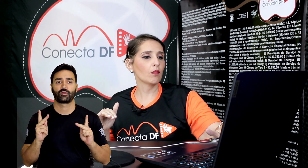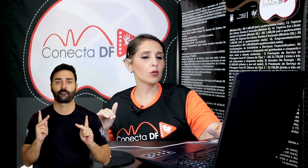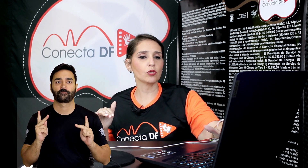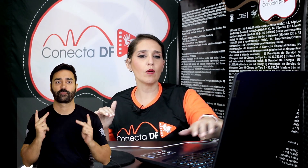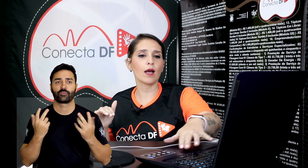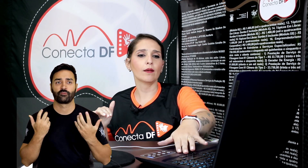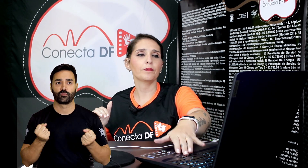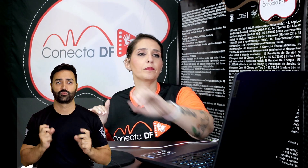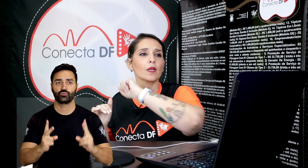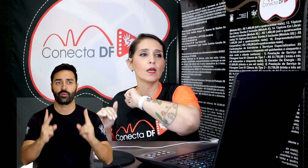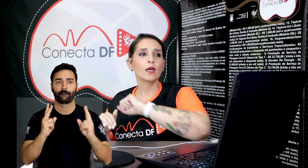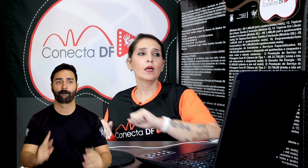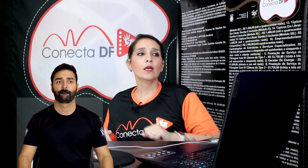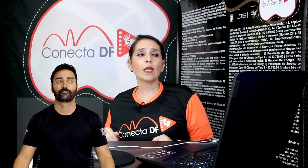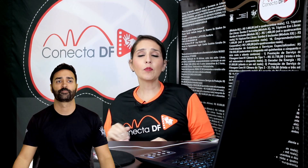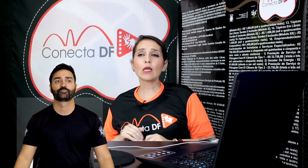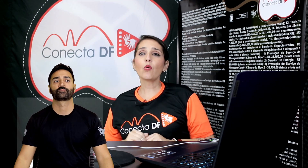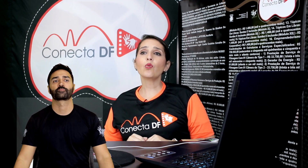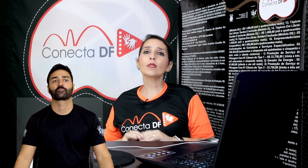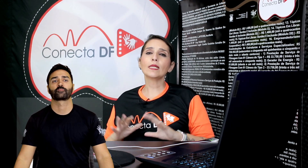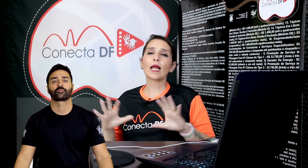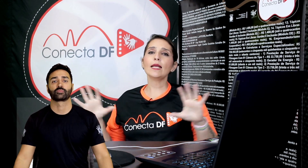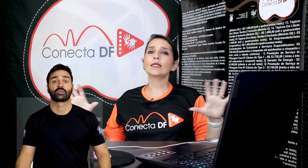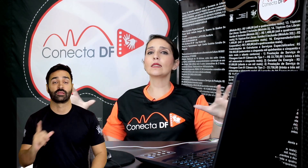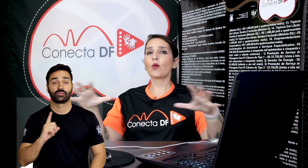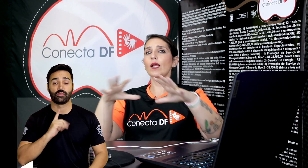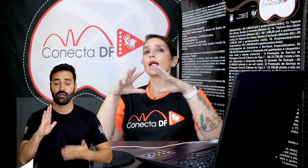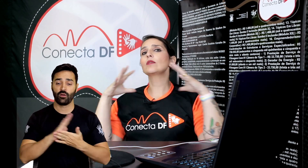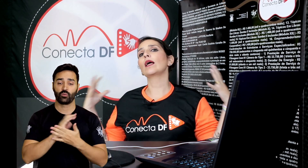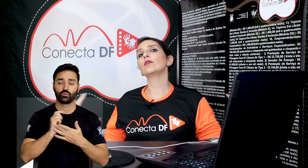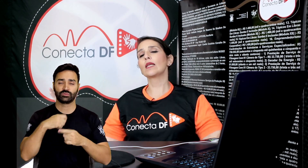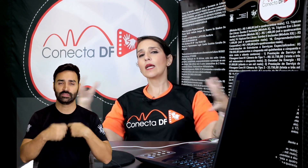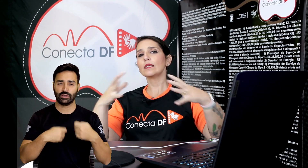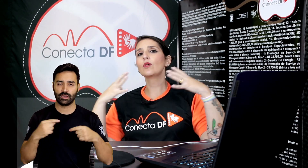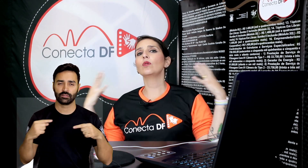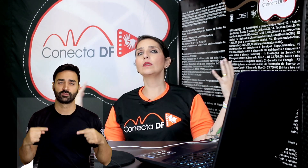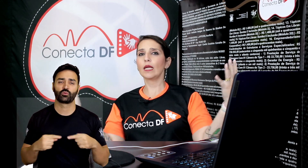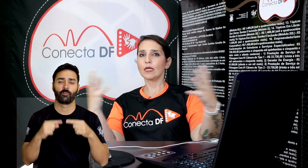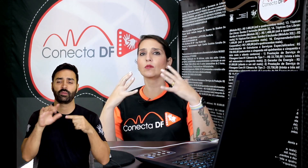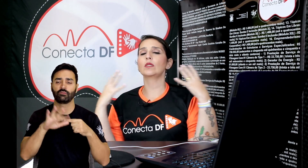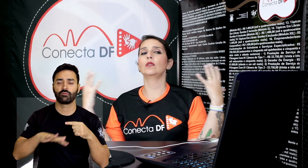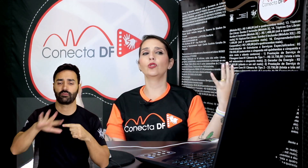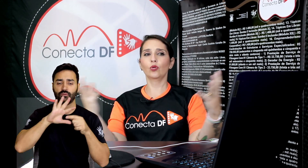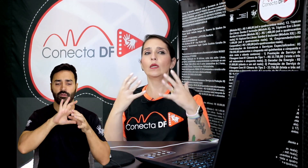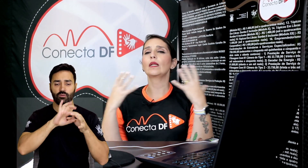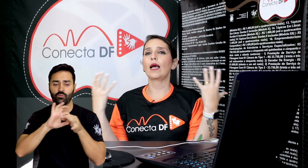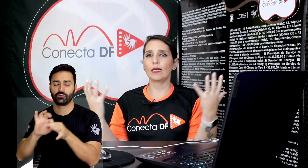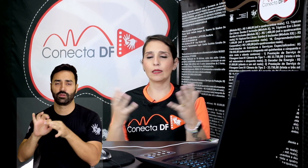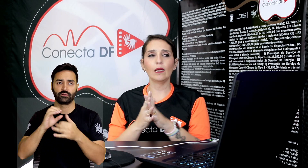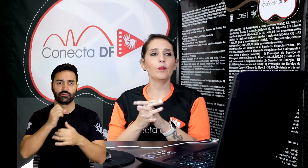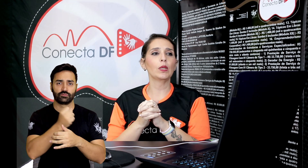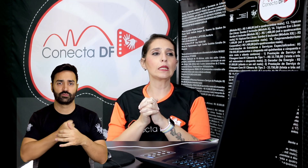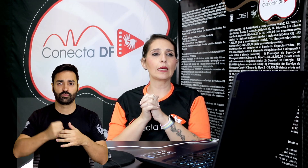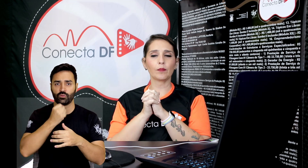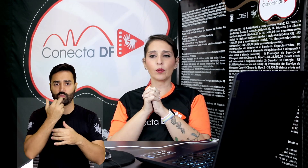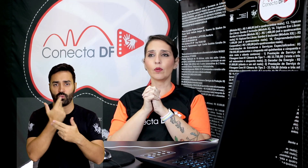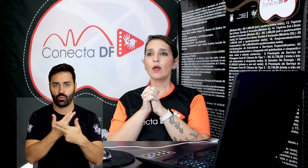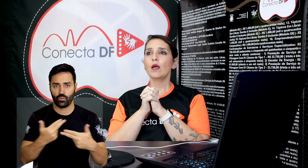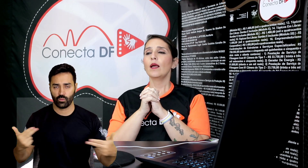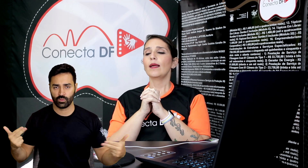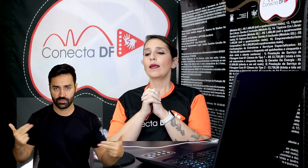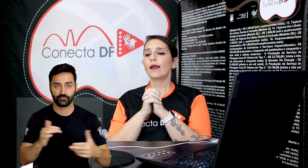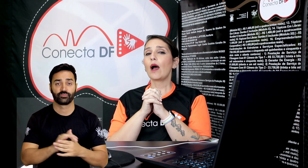Então vamos continuar. Temos alguns sinais que estão relacionados a esse contexto assim de culinária, né? Por